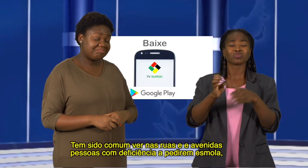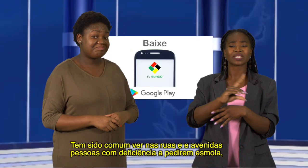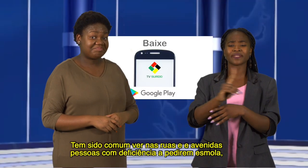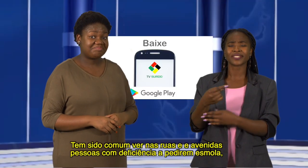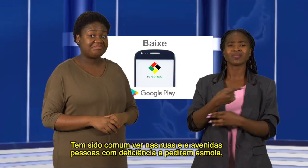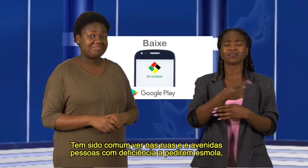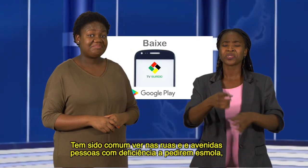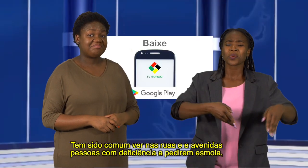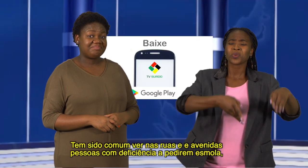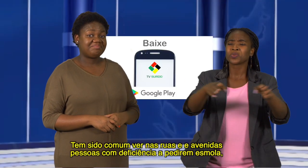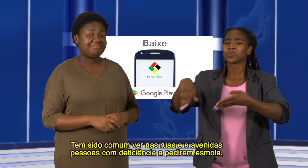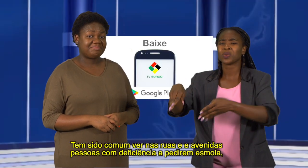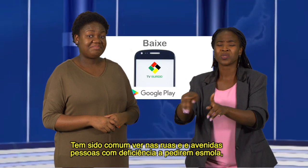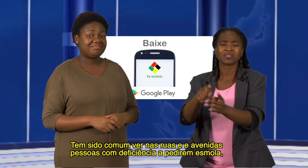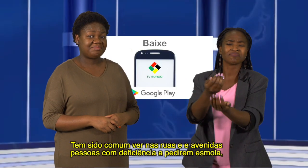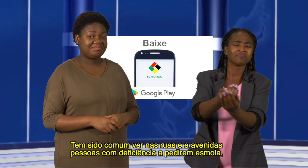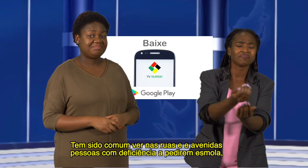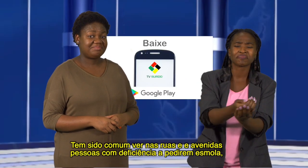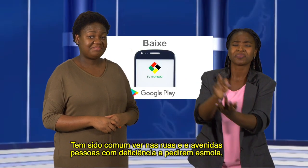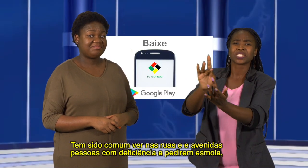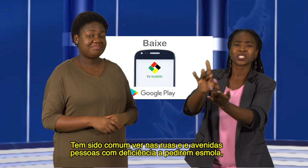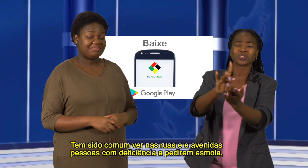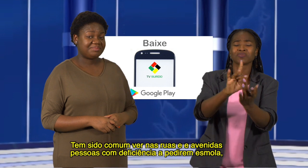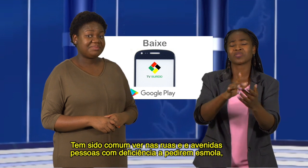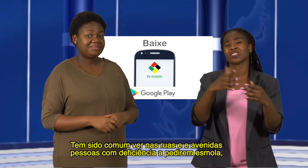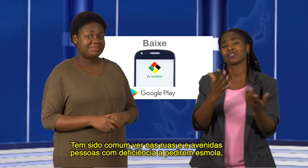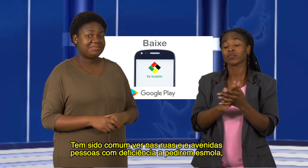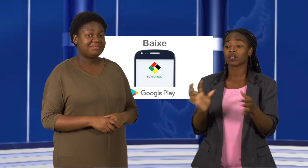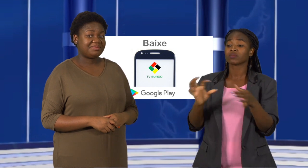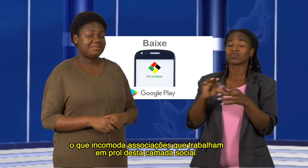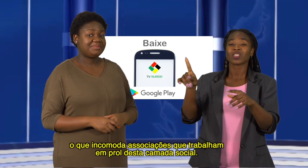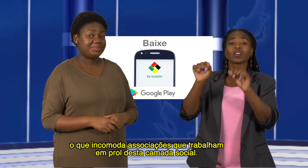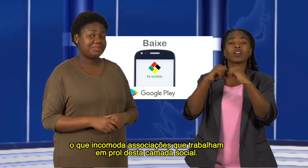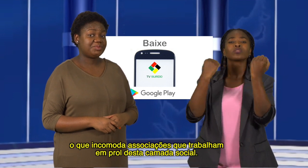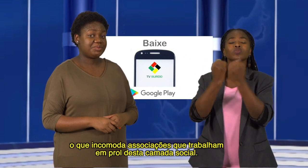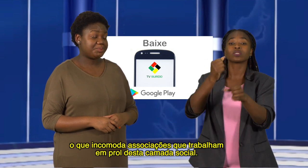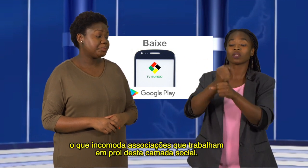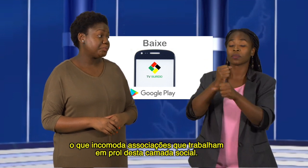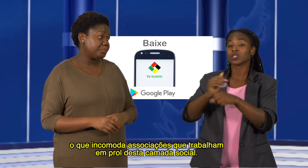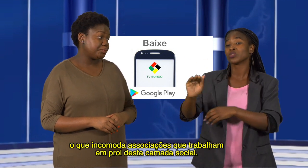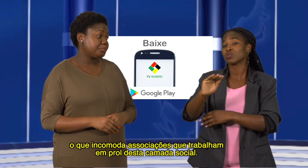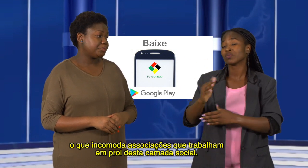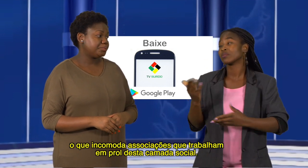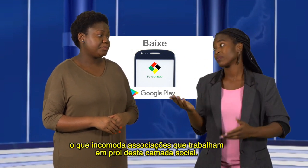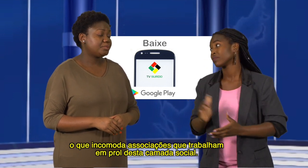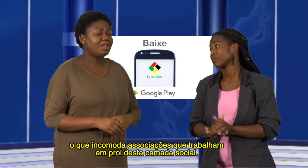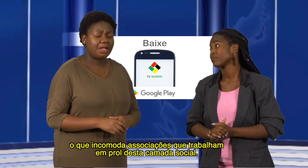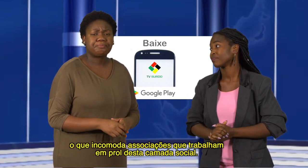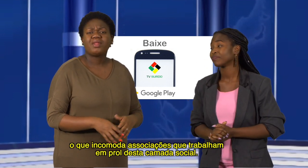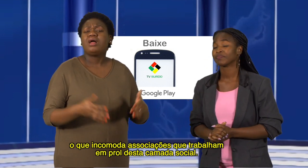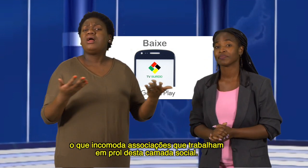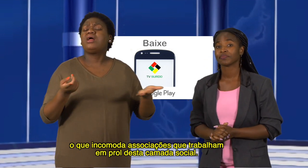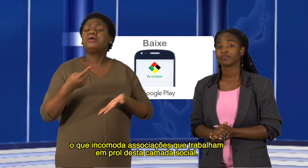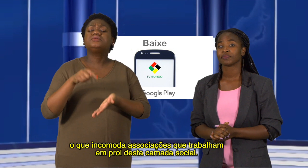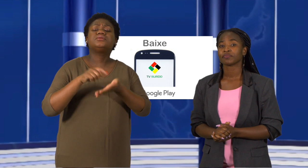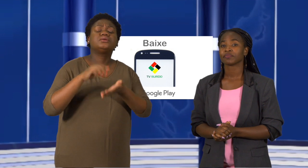Tem sido comum ver nas ruas e avenidas pessoas com deficiência a pedirem esmola, facto que incomoda associações que trabalham em prol desta